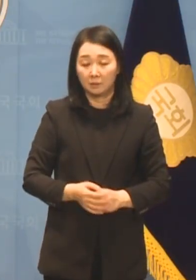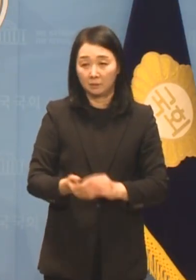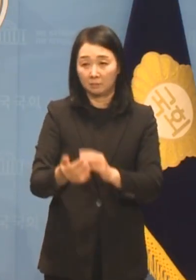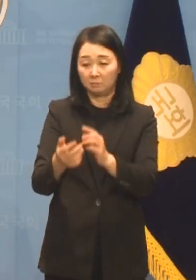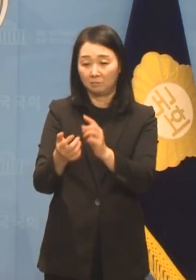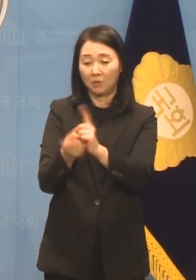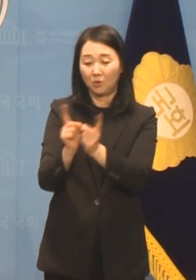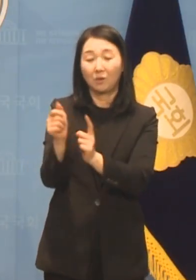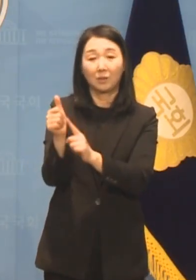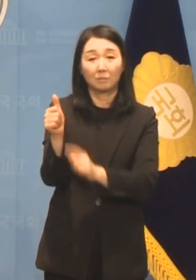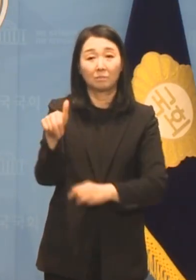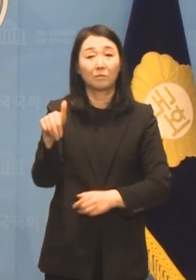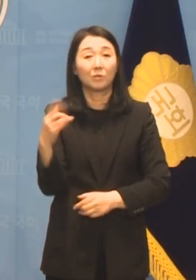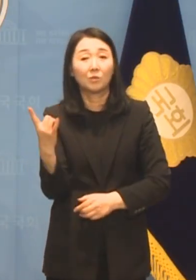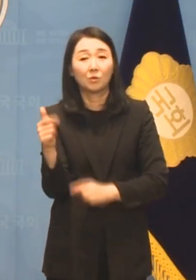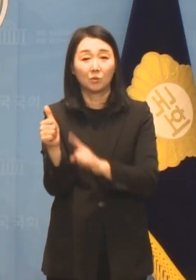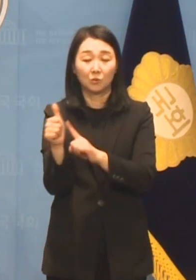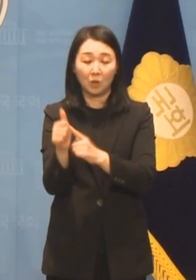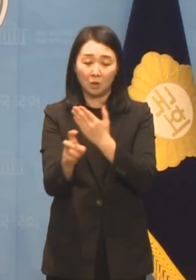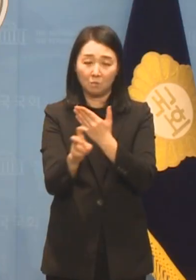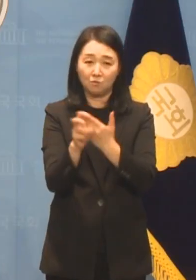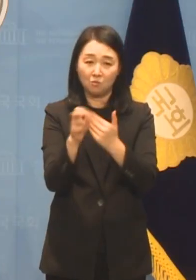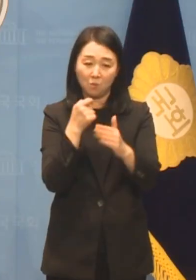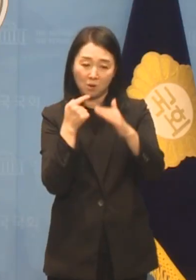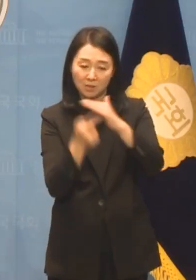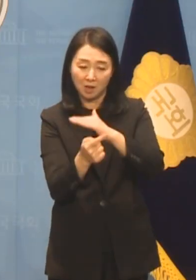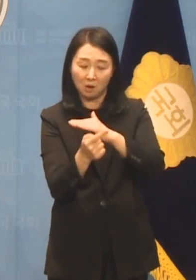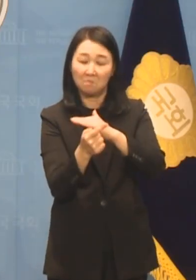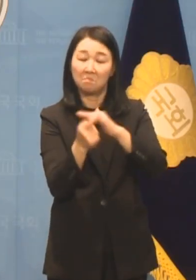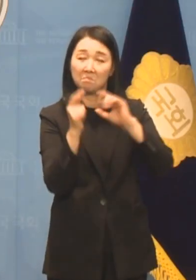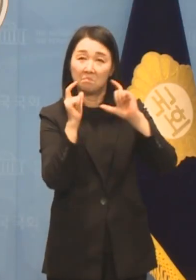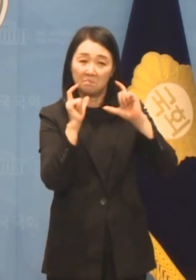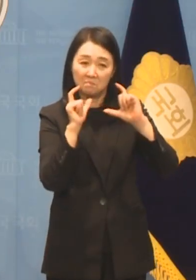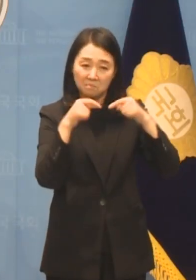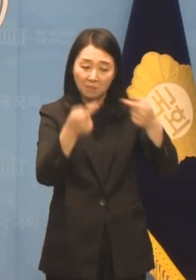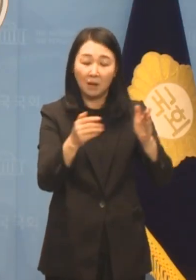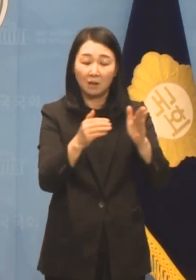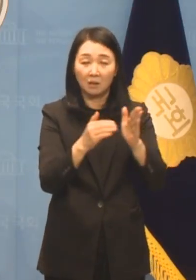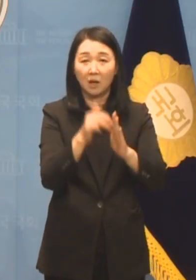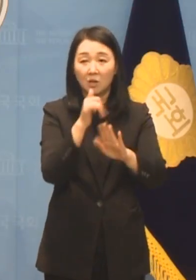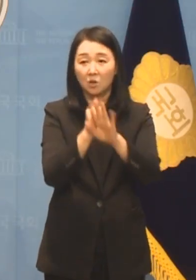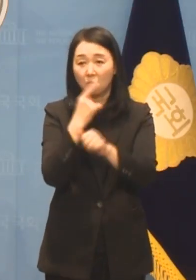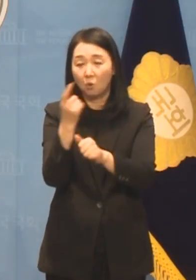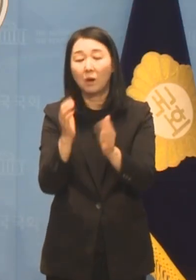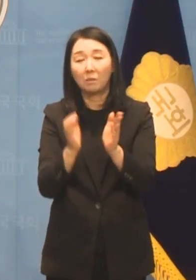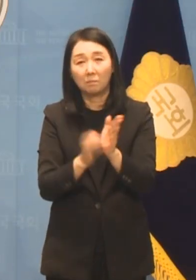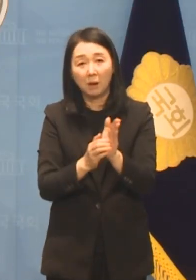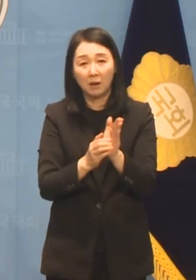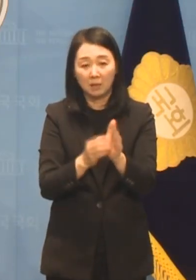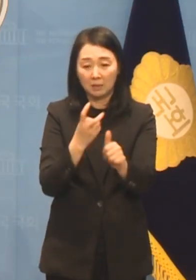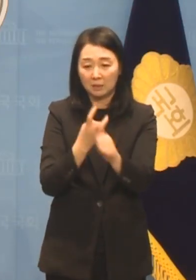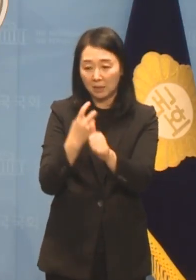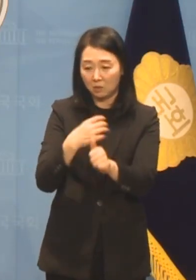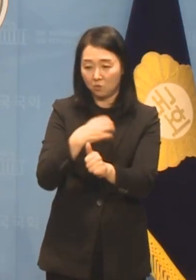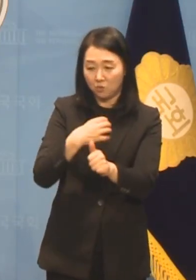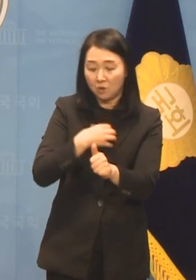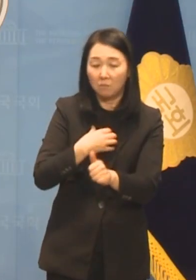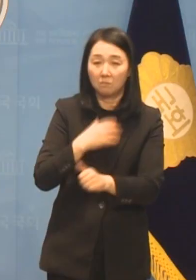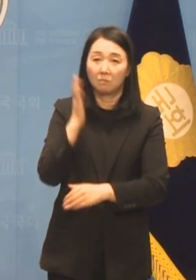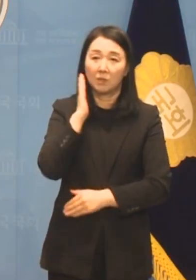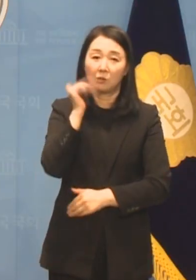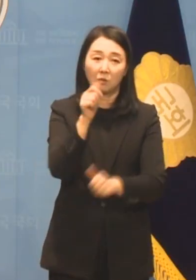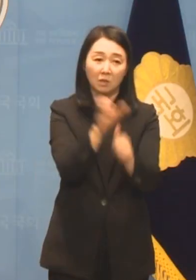권한대행은 불법 비상계엄 참여 혐의로 현재 고발 조치가 되었고 탄핵 위기에 처한 대통령이